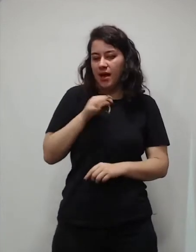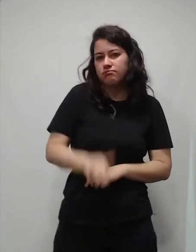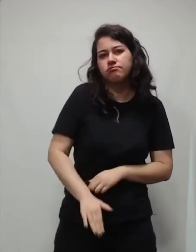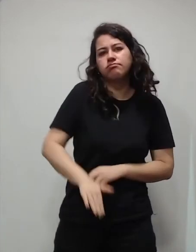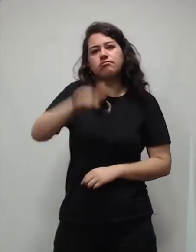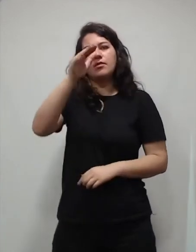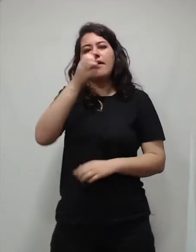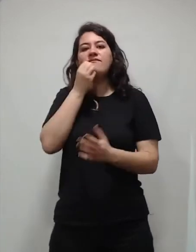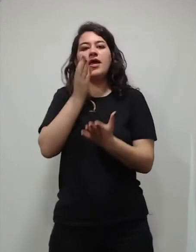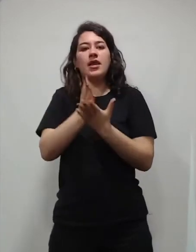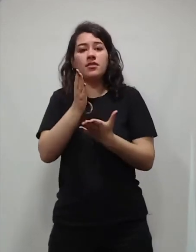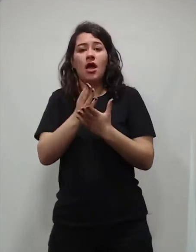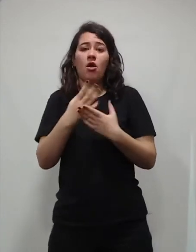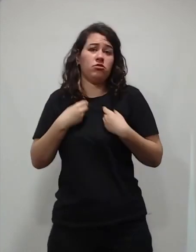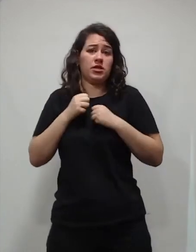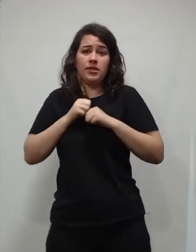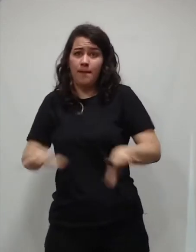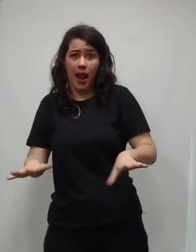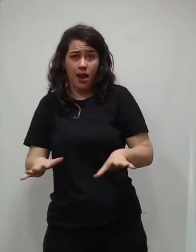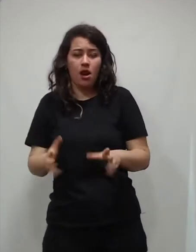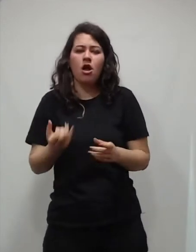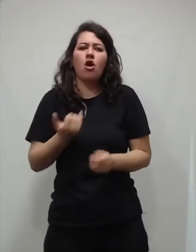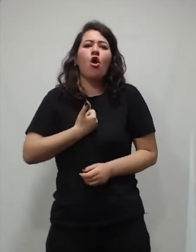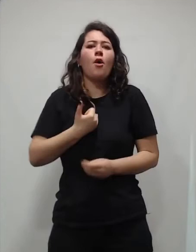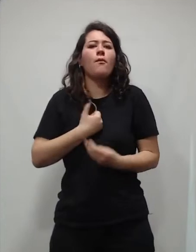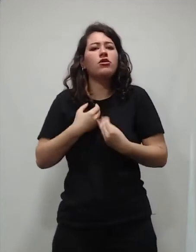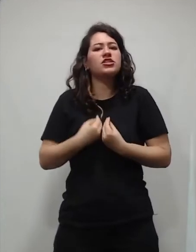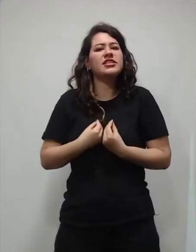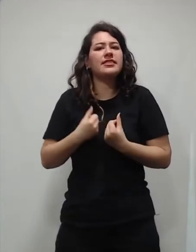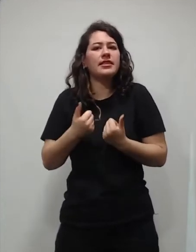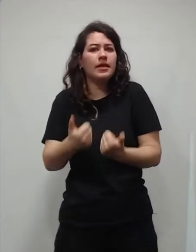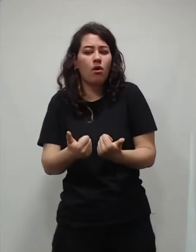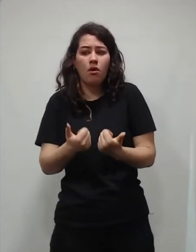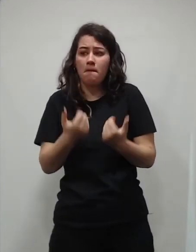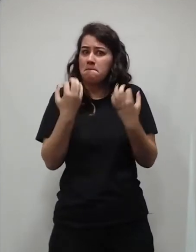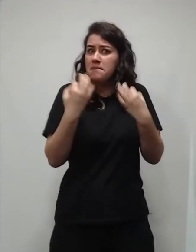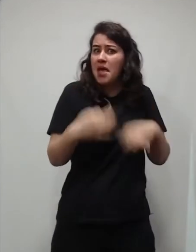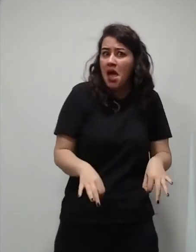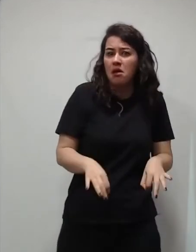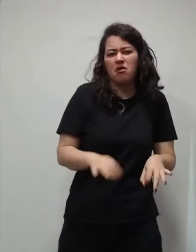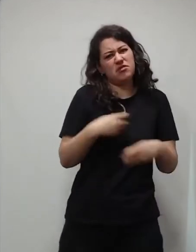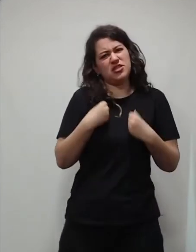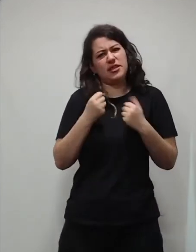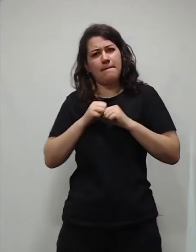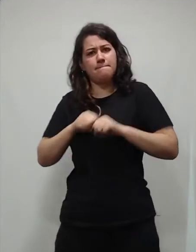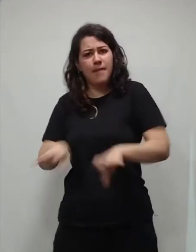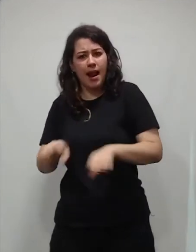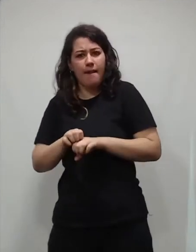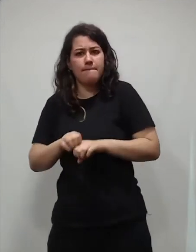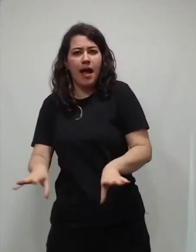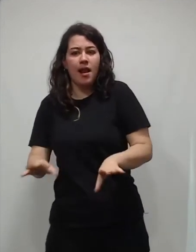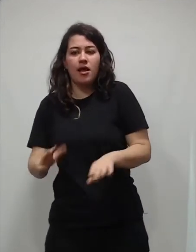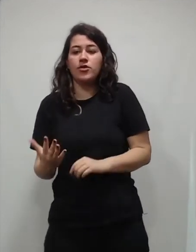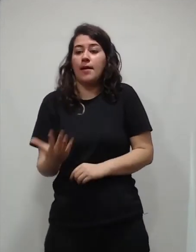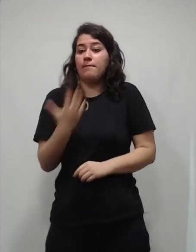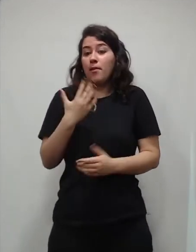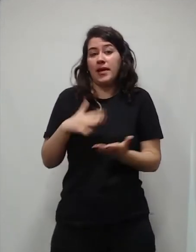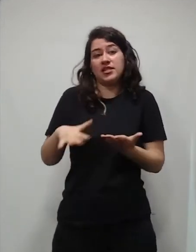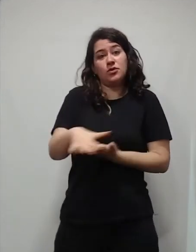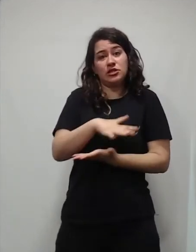al bienestar y al malestar. Cómo nos sentimos bien o mal en nuestra